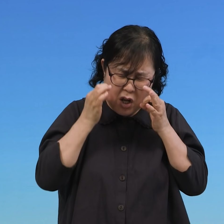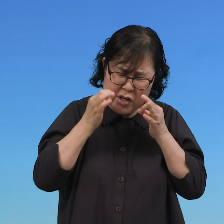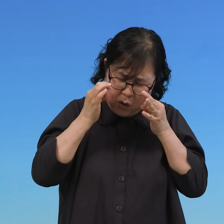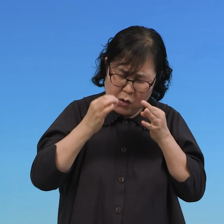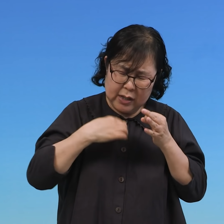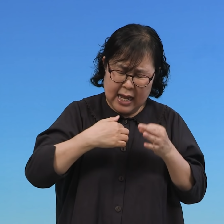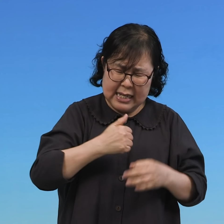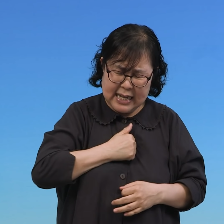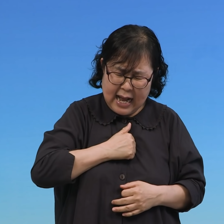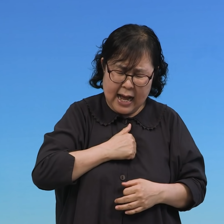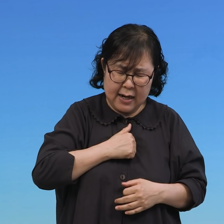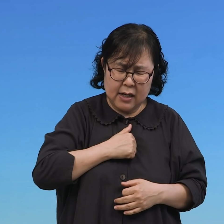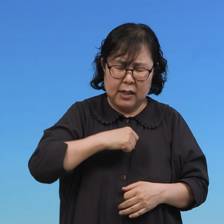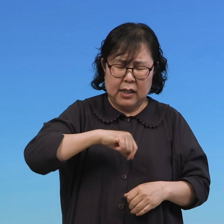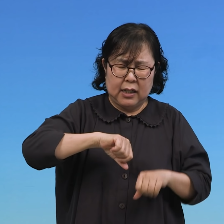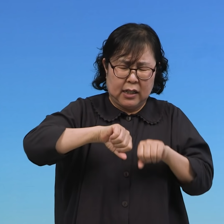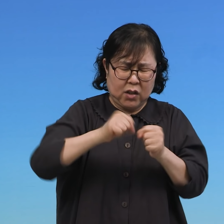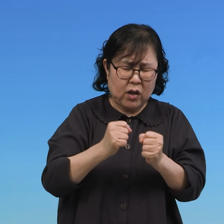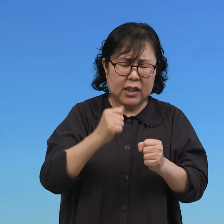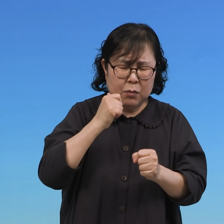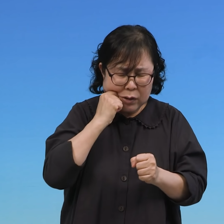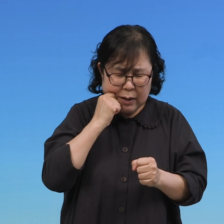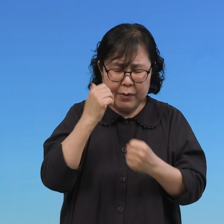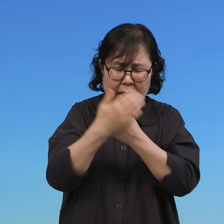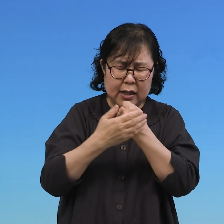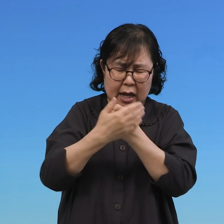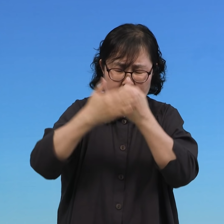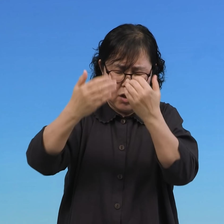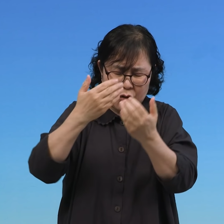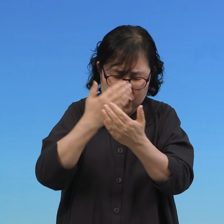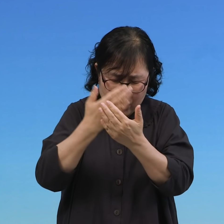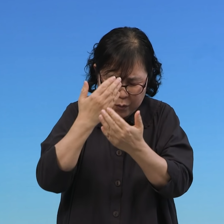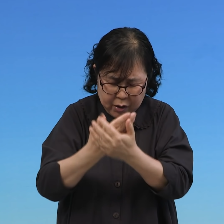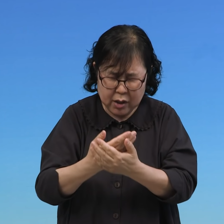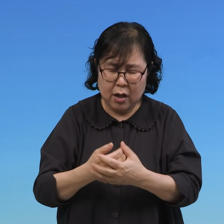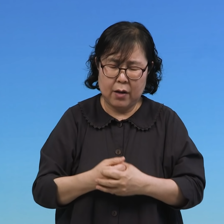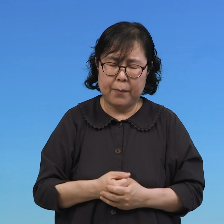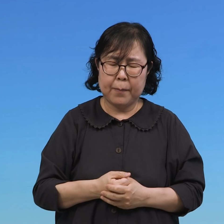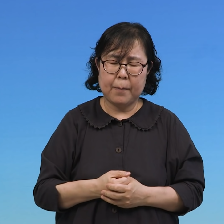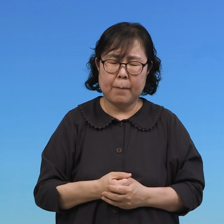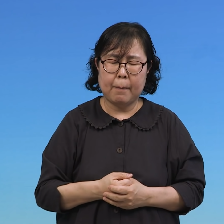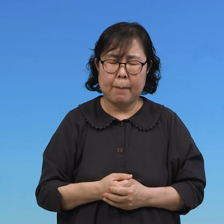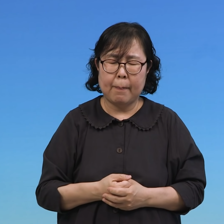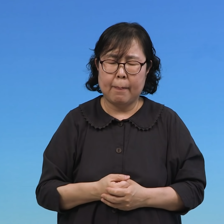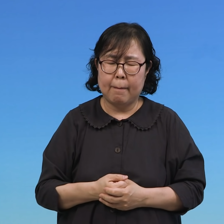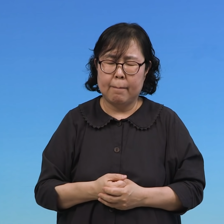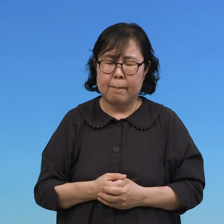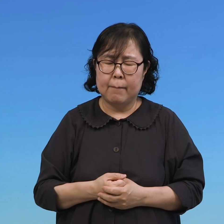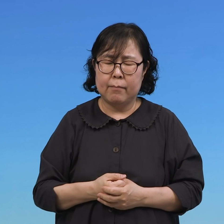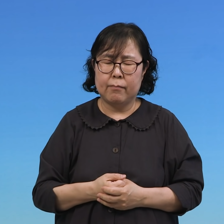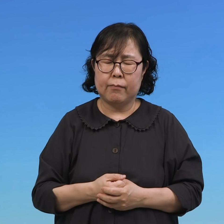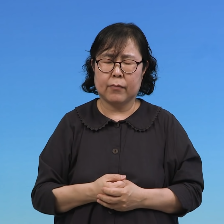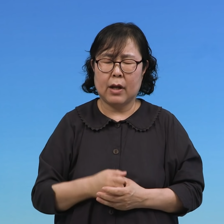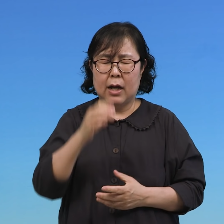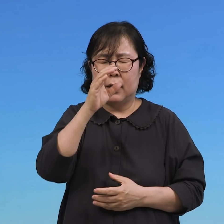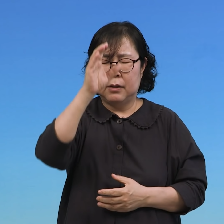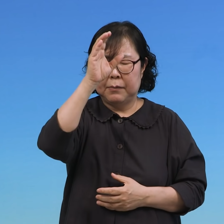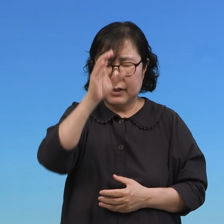없어 은혜를 구합니다. 하나님 없이 살아갈 수 없는 너무나 놀랍고 아름다운 수많은 은혜들을